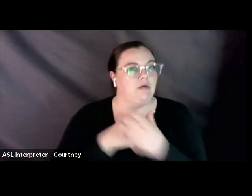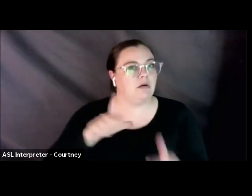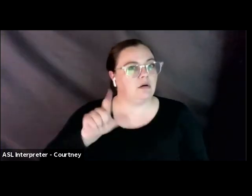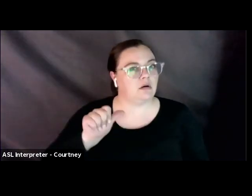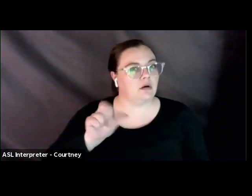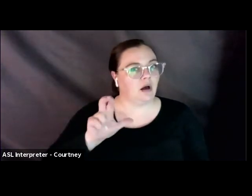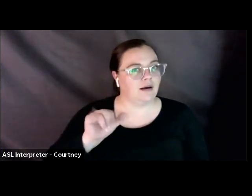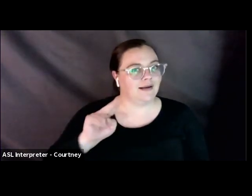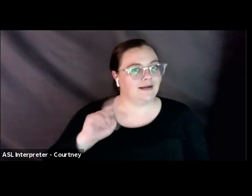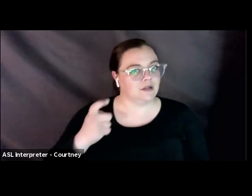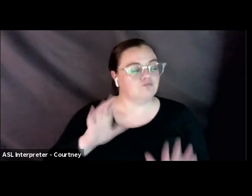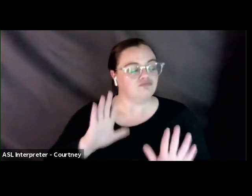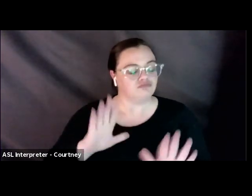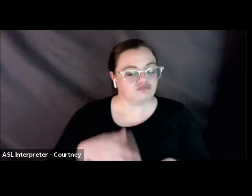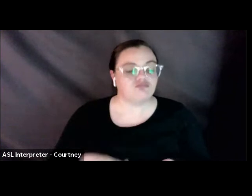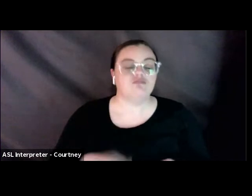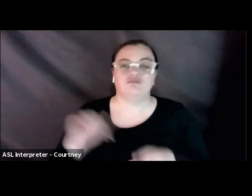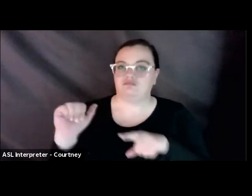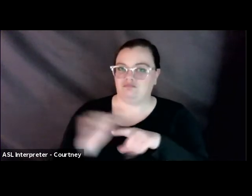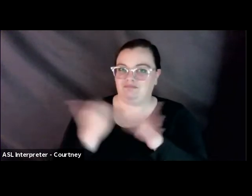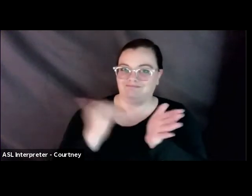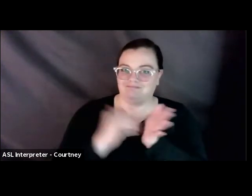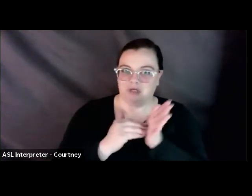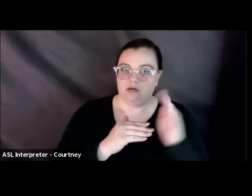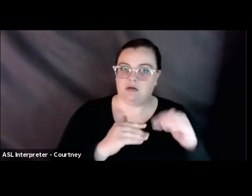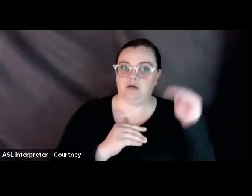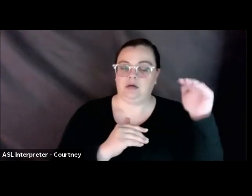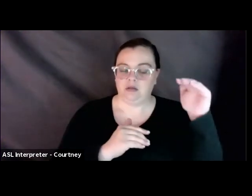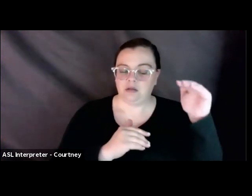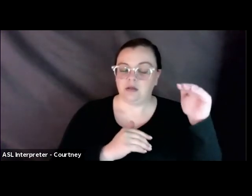mum, mum, mum, mum, mum, mum, mum.